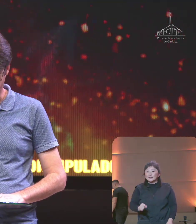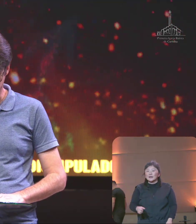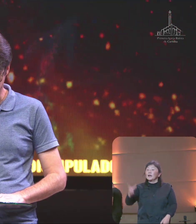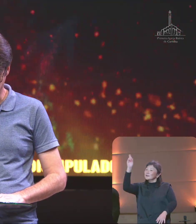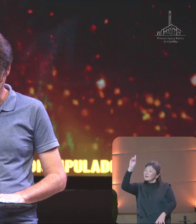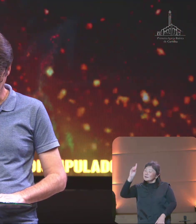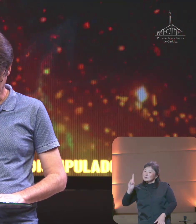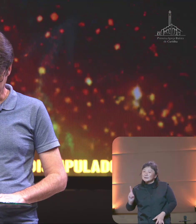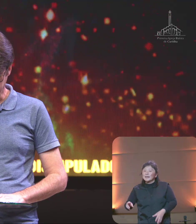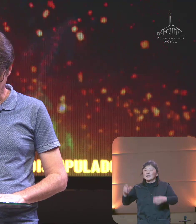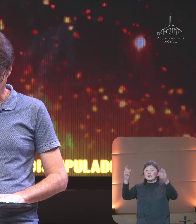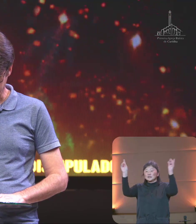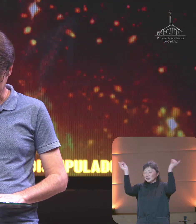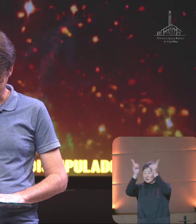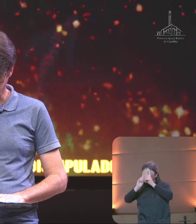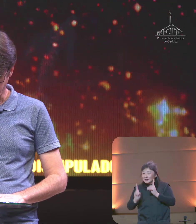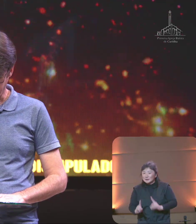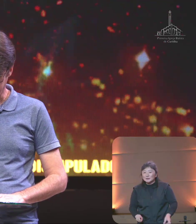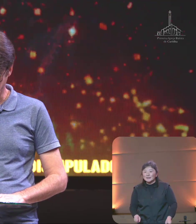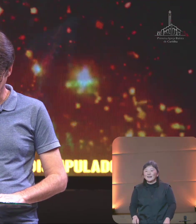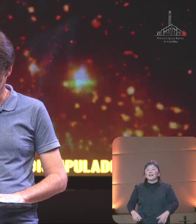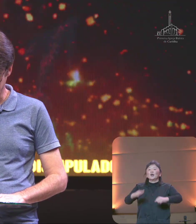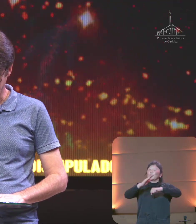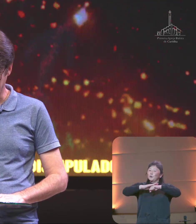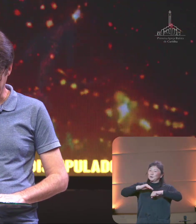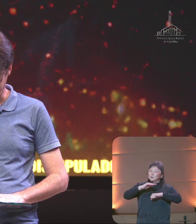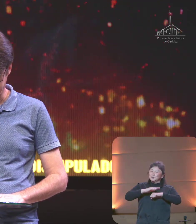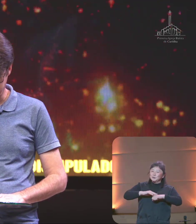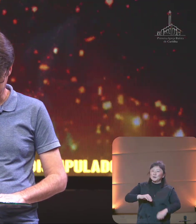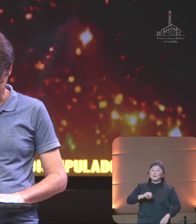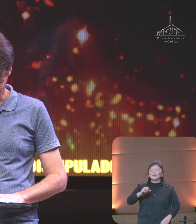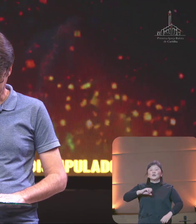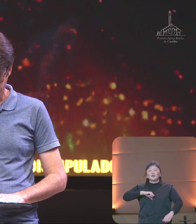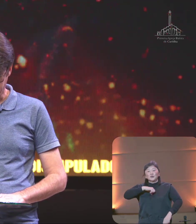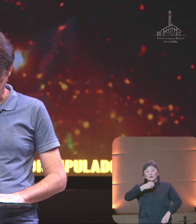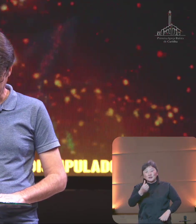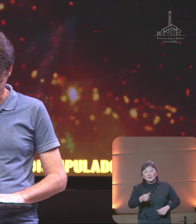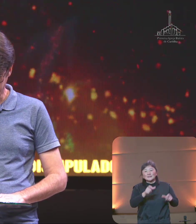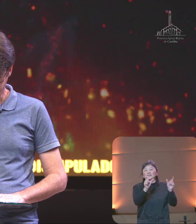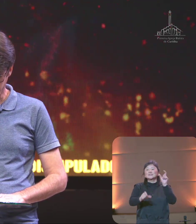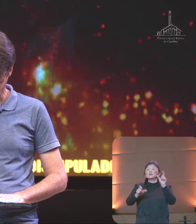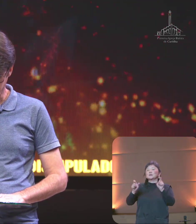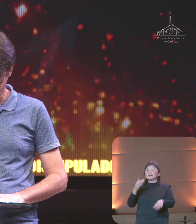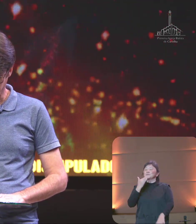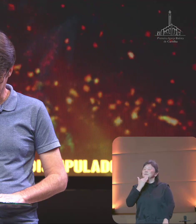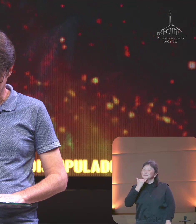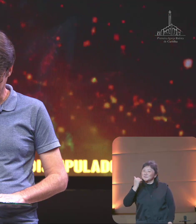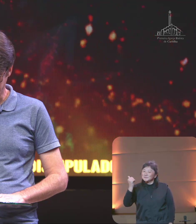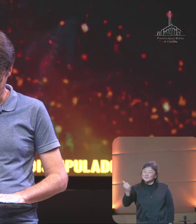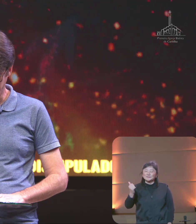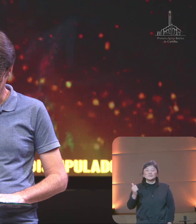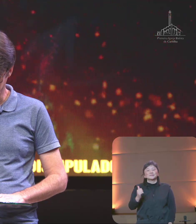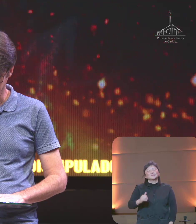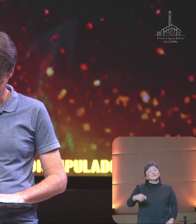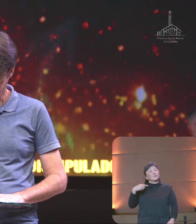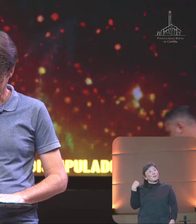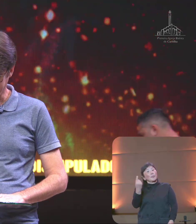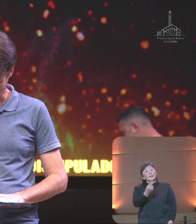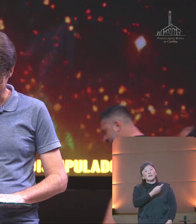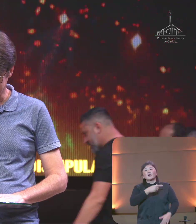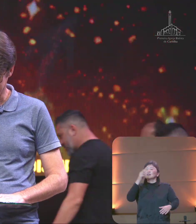dignidade, consolo e encorajamento a todo ser que carece. Agora, portanto, nosso Deus,